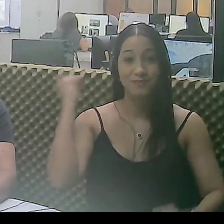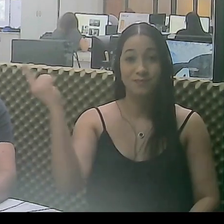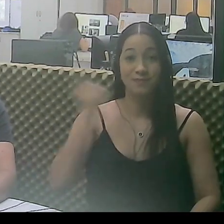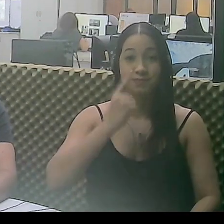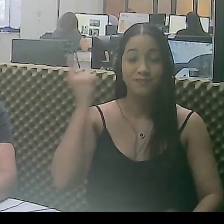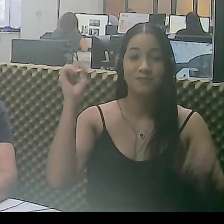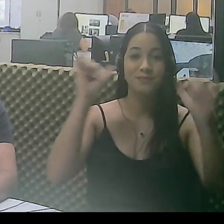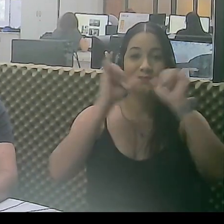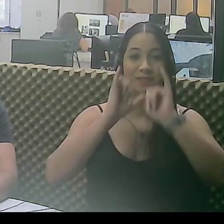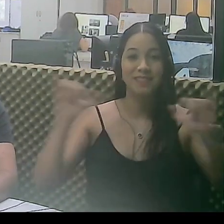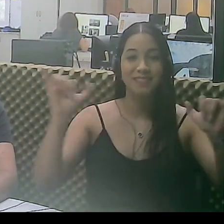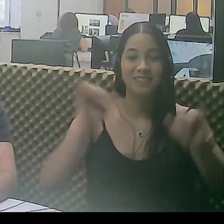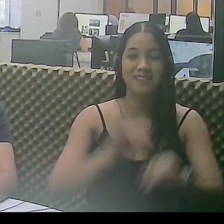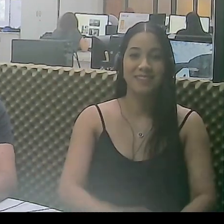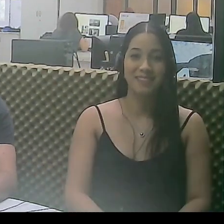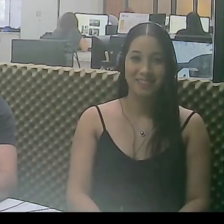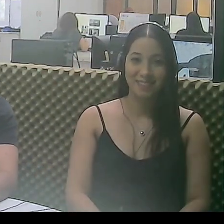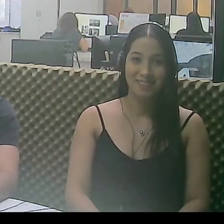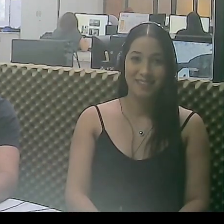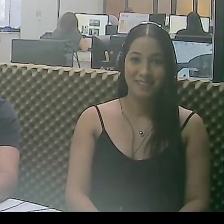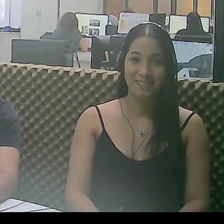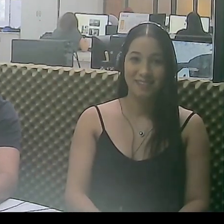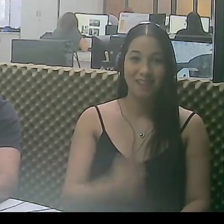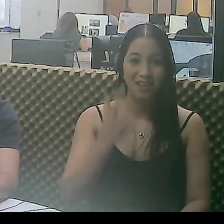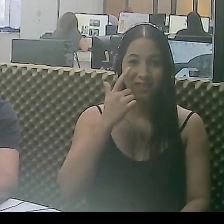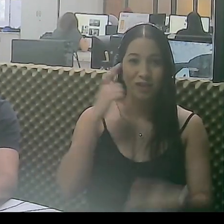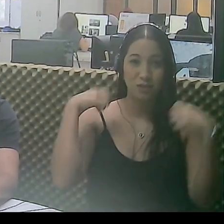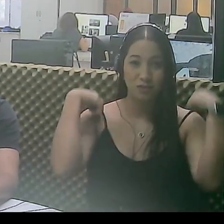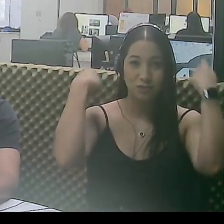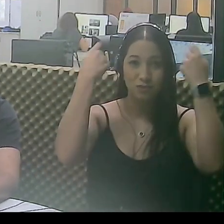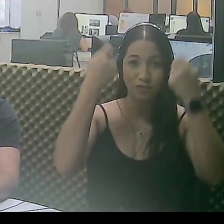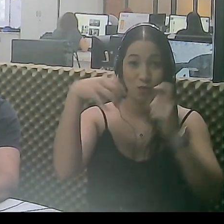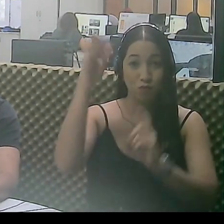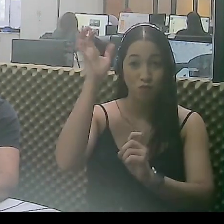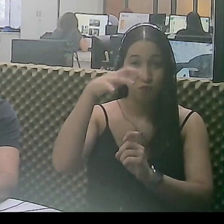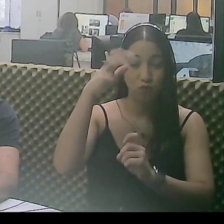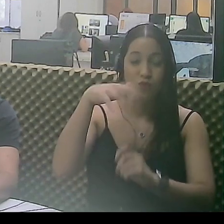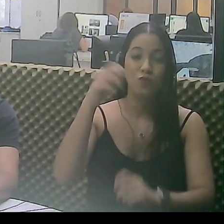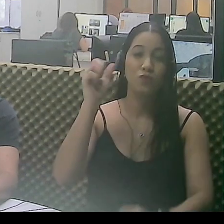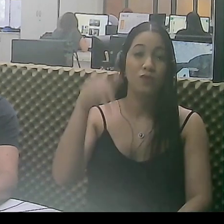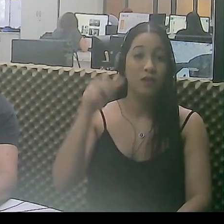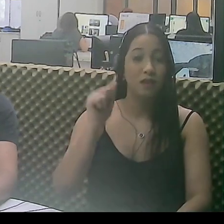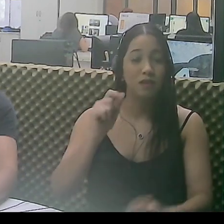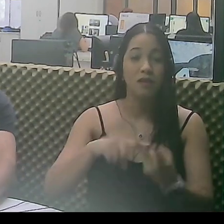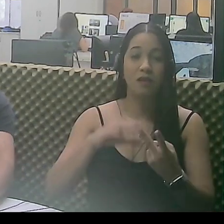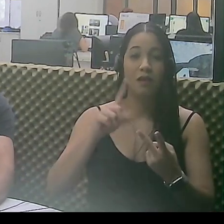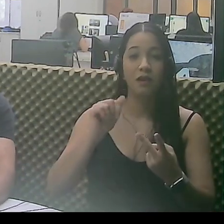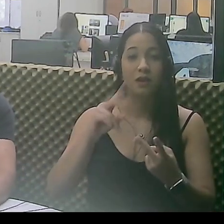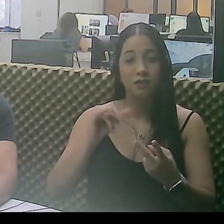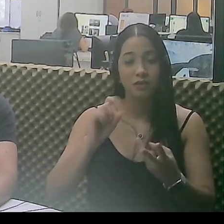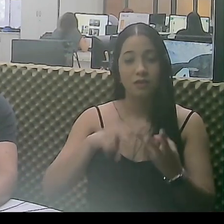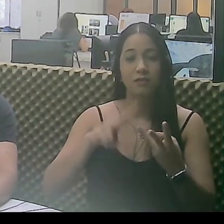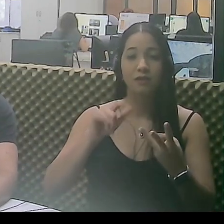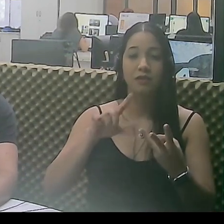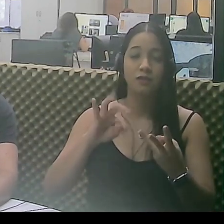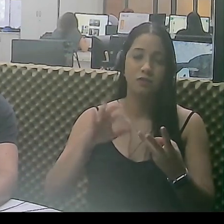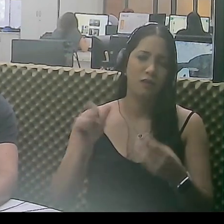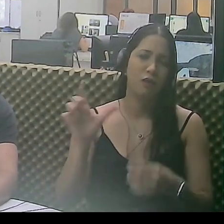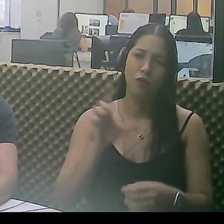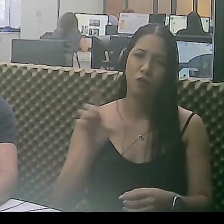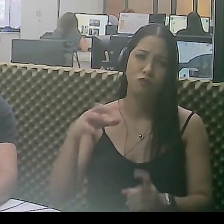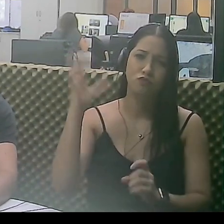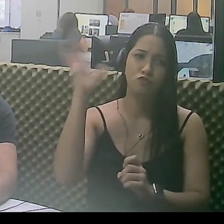voltamos com o giro de notícia Essa é a capa de chuva da Ana mas podia ser da Cláudia da Valentina ela Óbvio